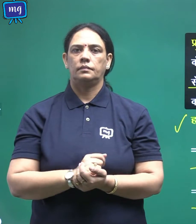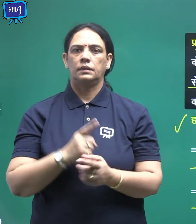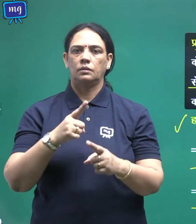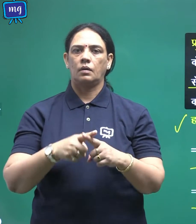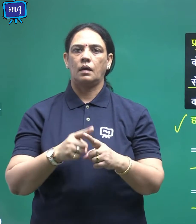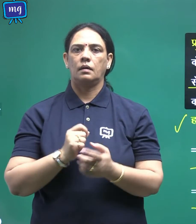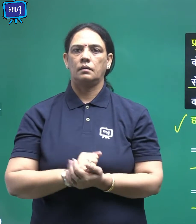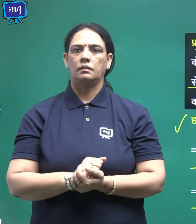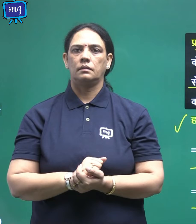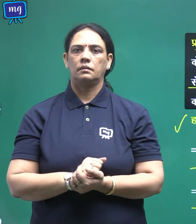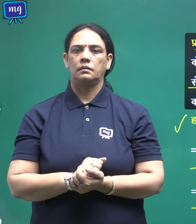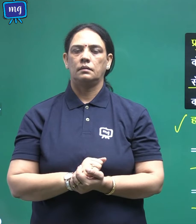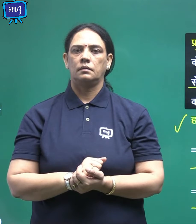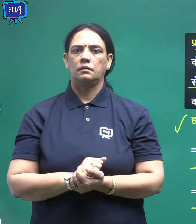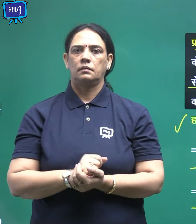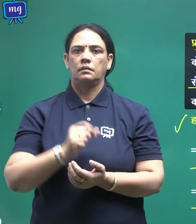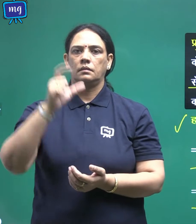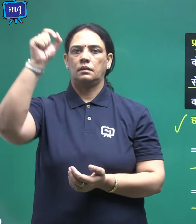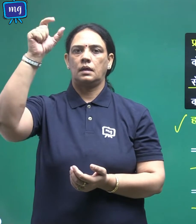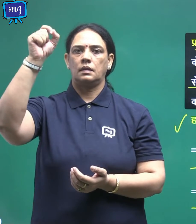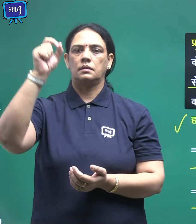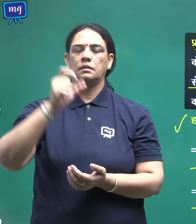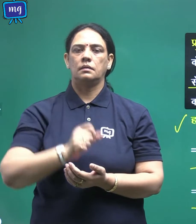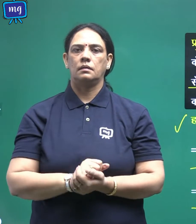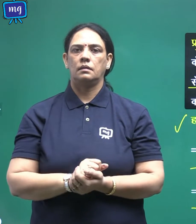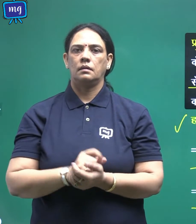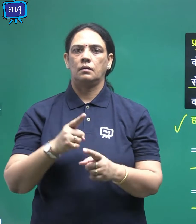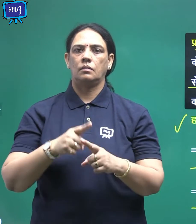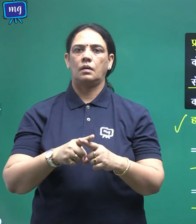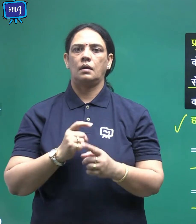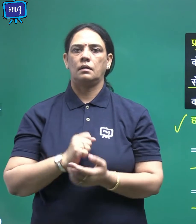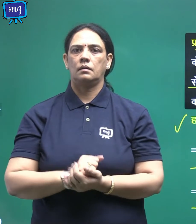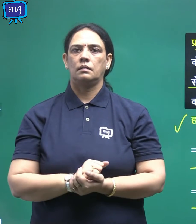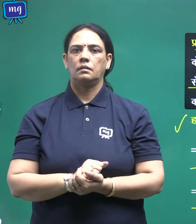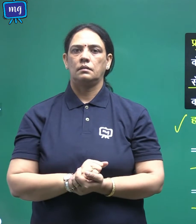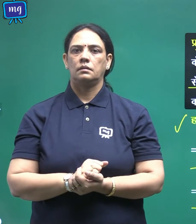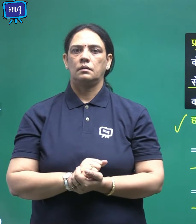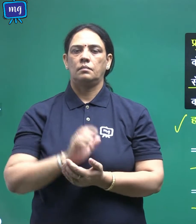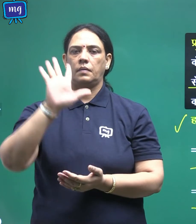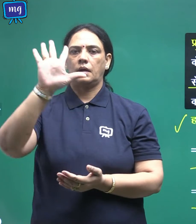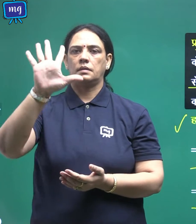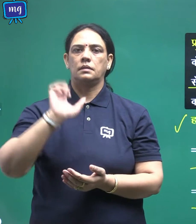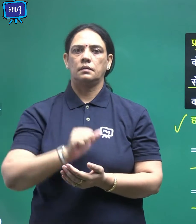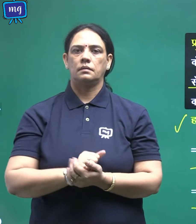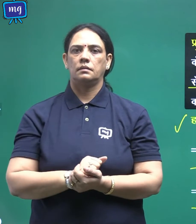गुणा 10 गुणा 5।